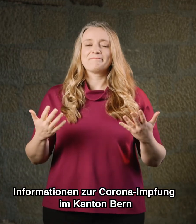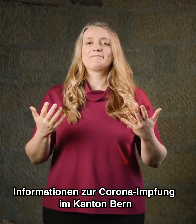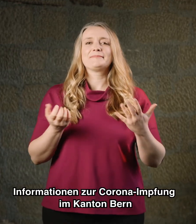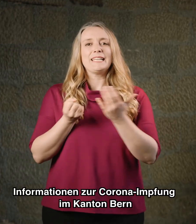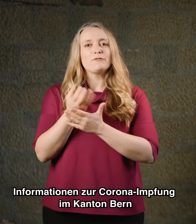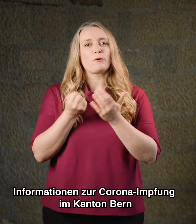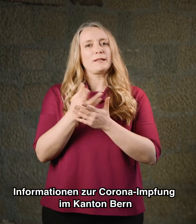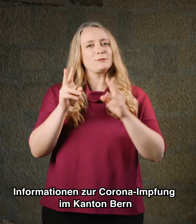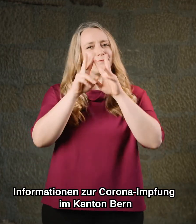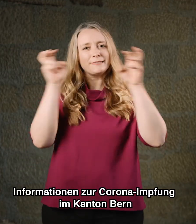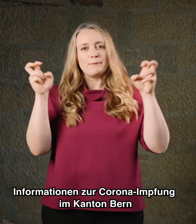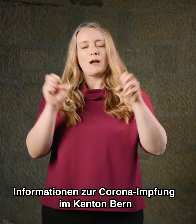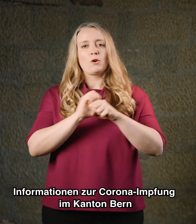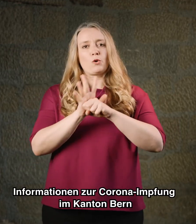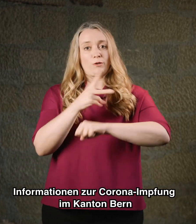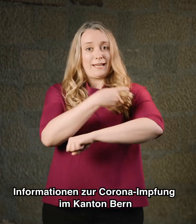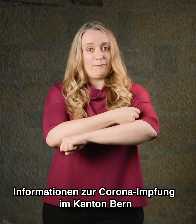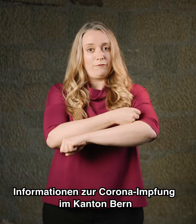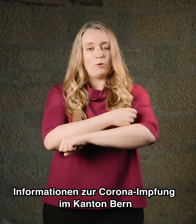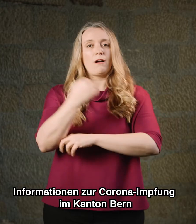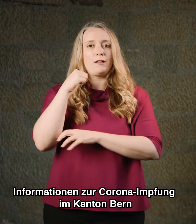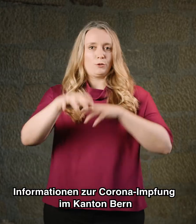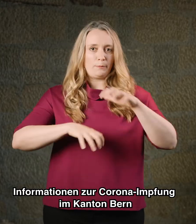Informationen zur Corona-Impfung im Kanton Bern